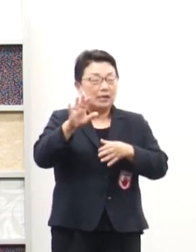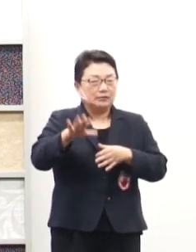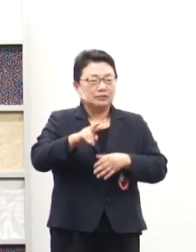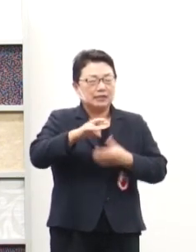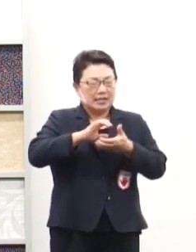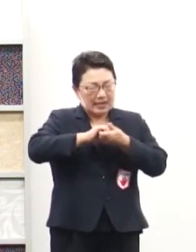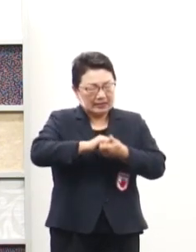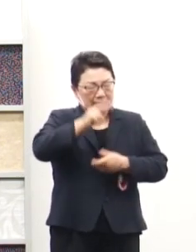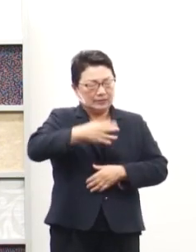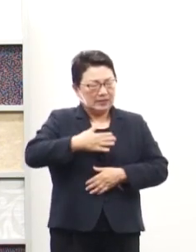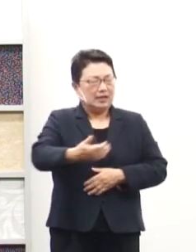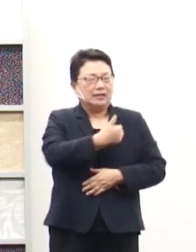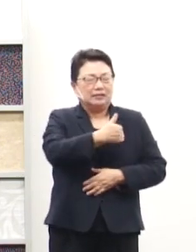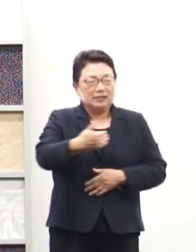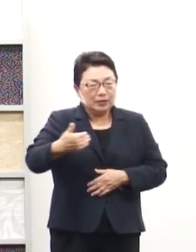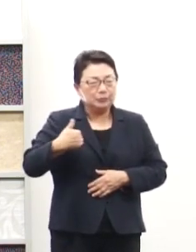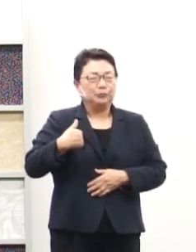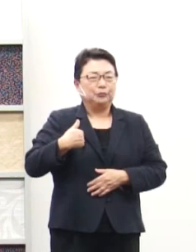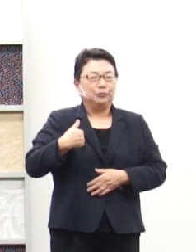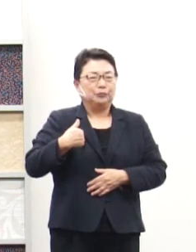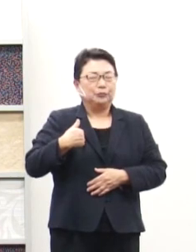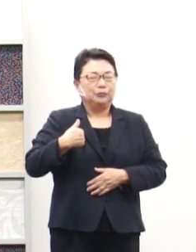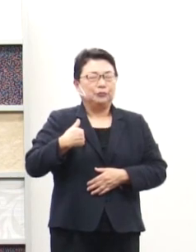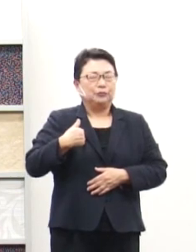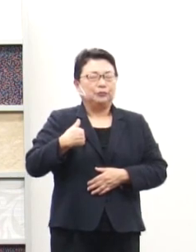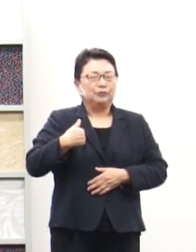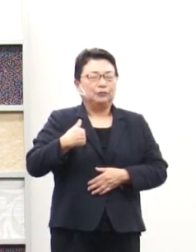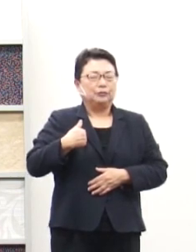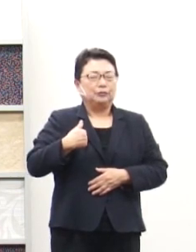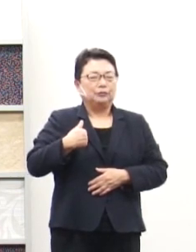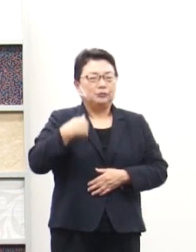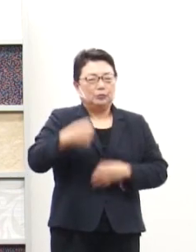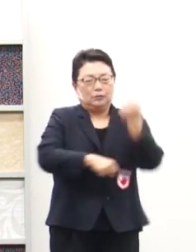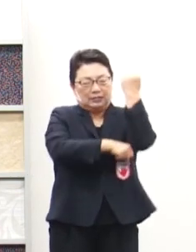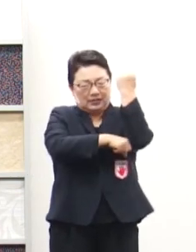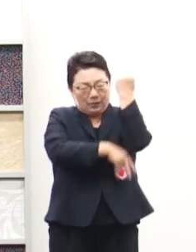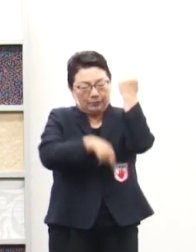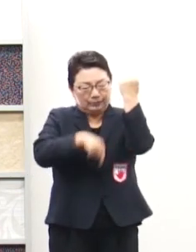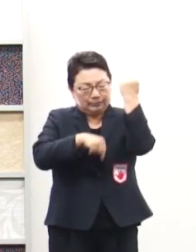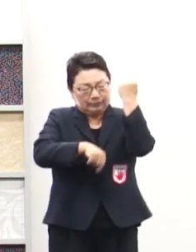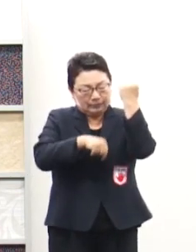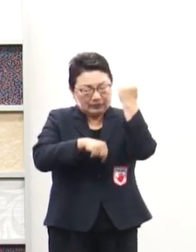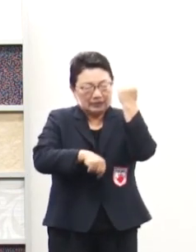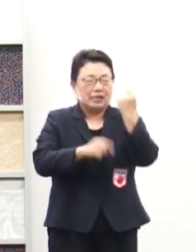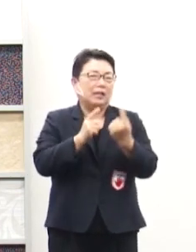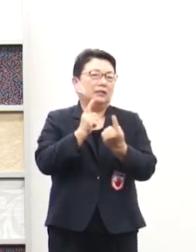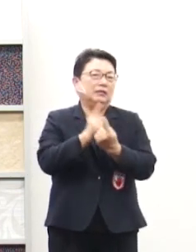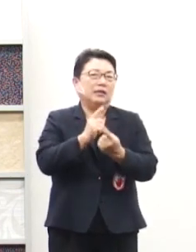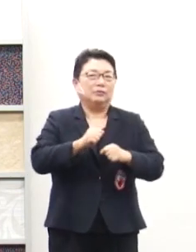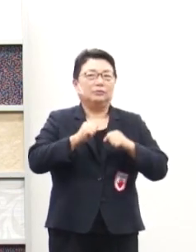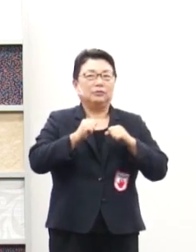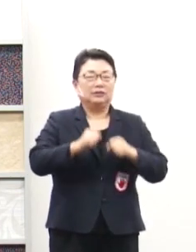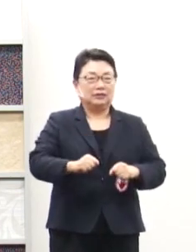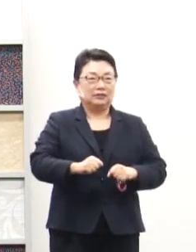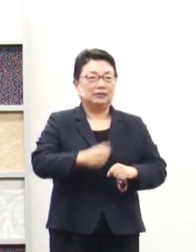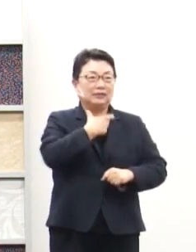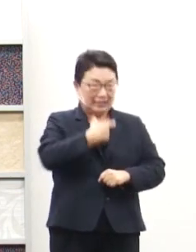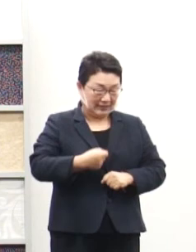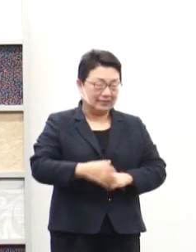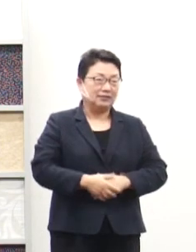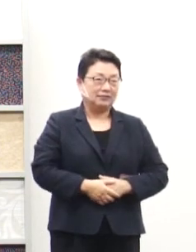理解が得られるだろうということをですね、主軸に置いた対応というのを心がけて、いきたいと思います